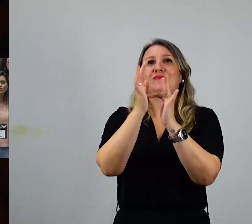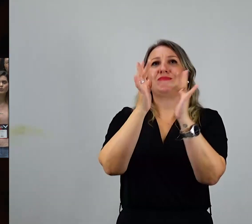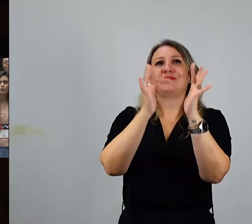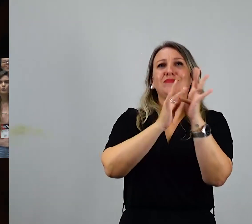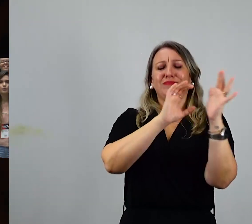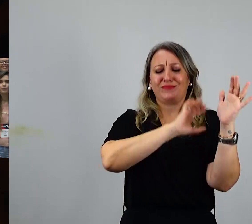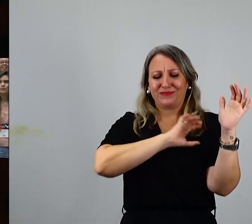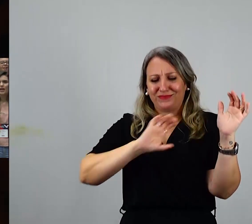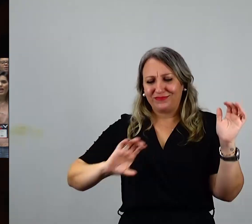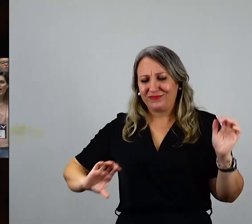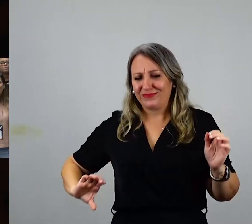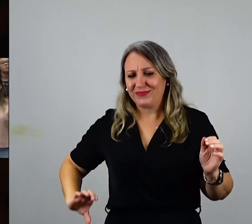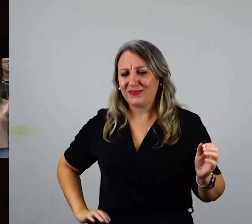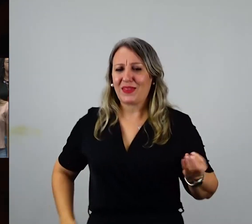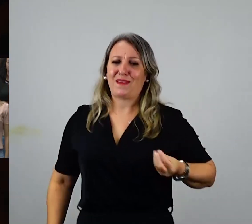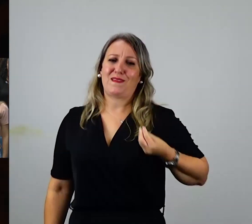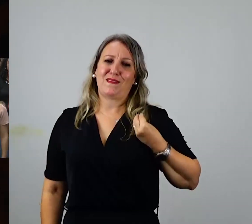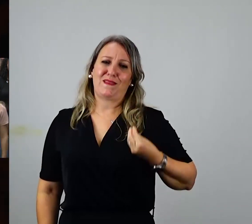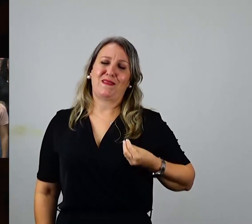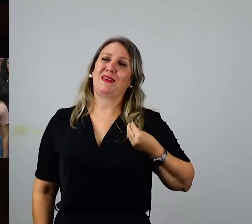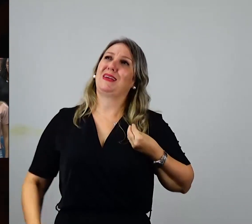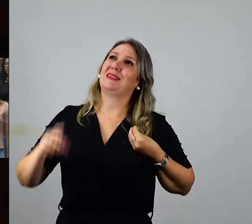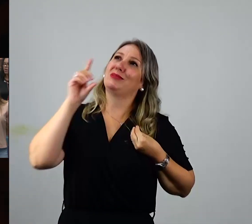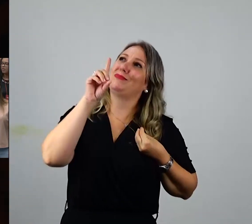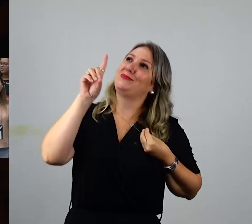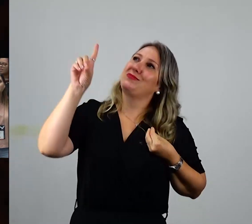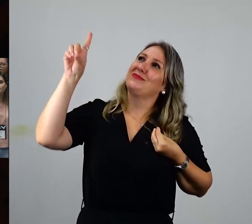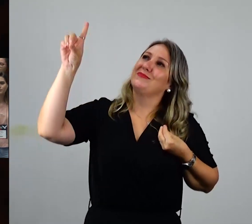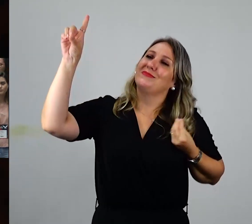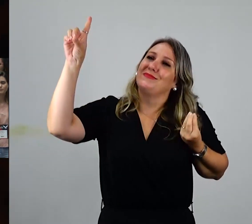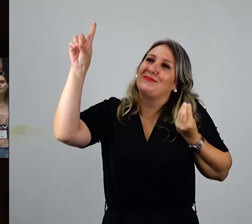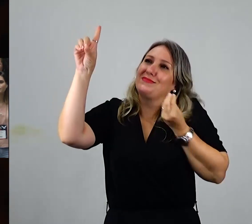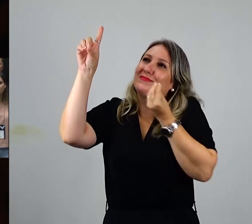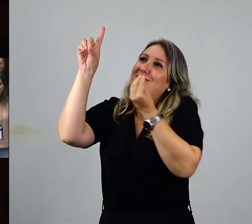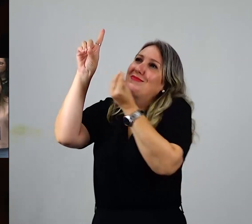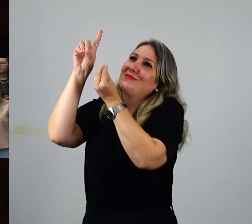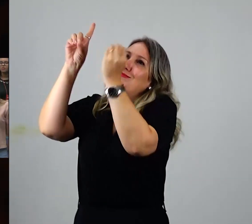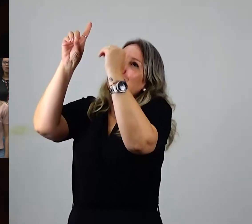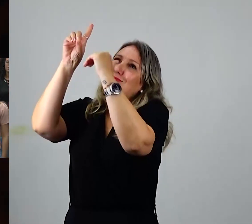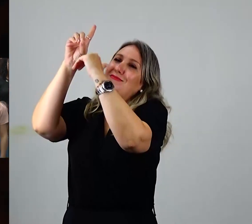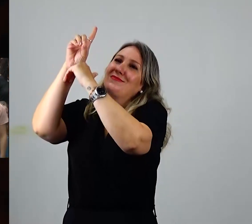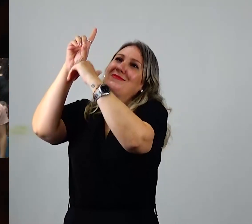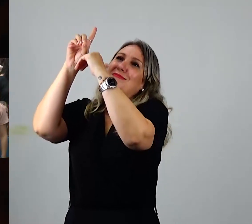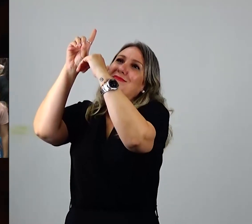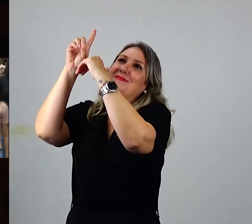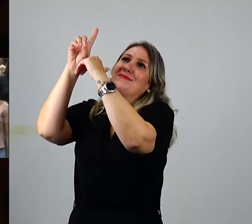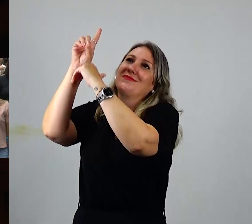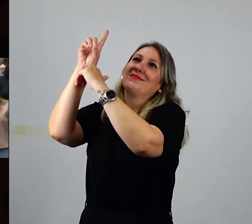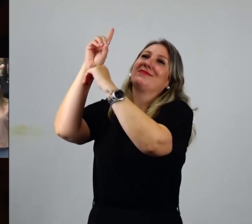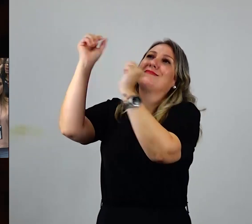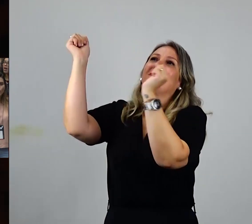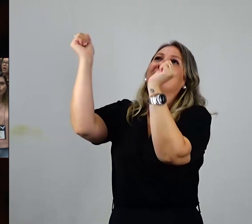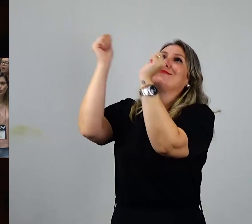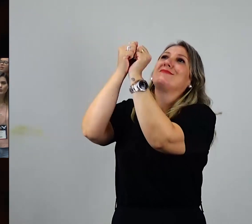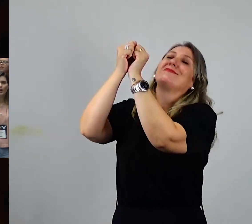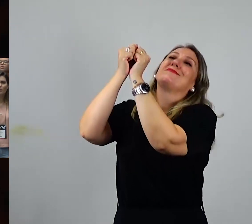morrestes e a vossa vida está oculta